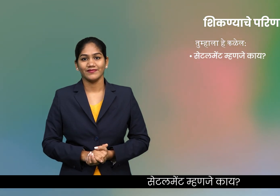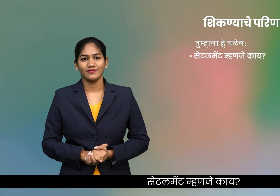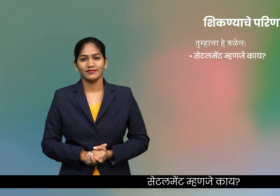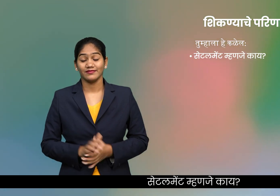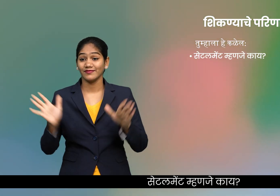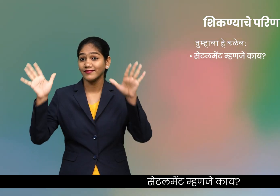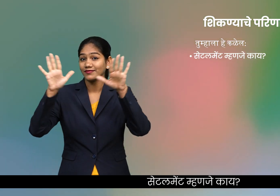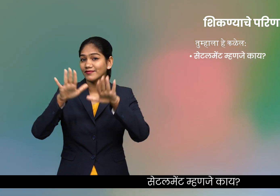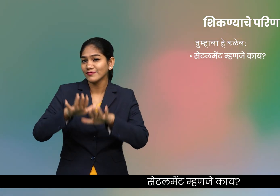सेटलमेंट म्हणजे काय?